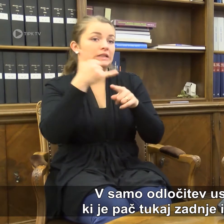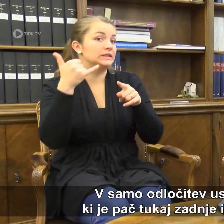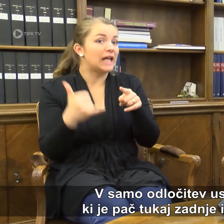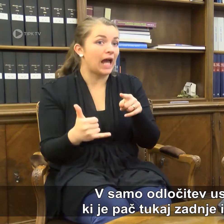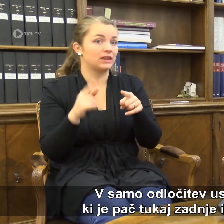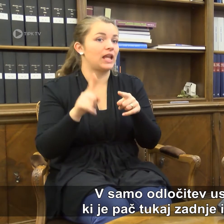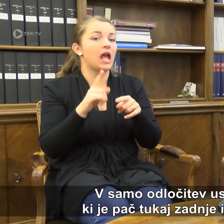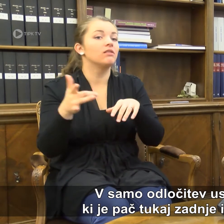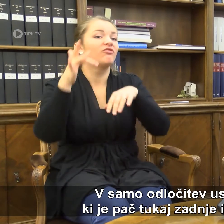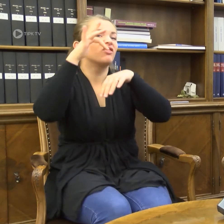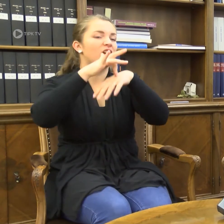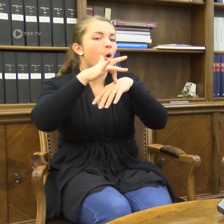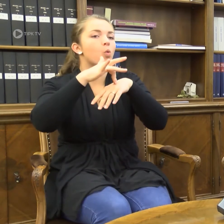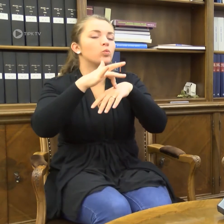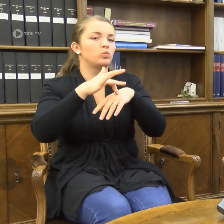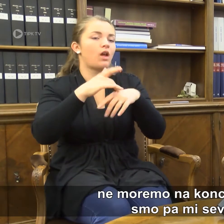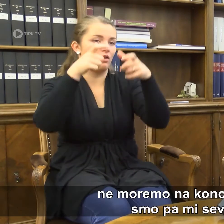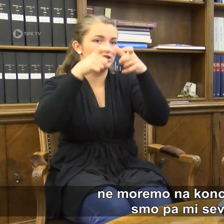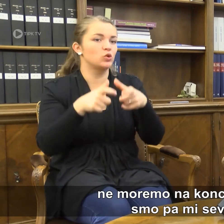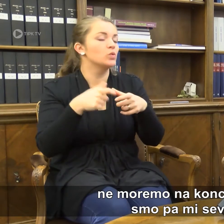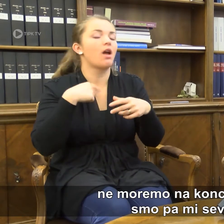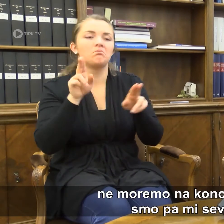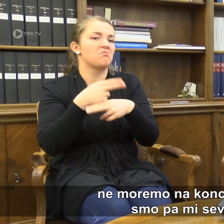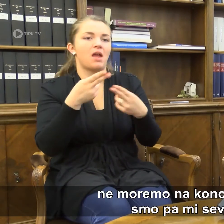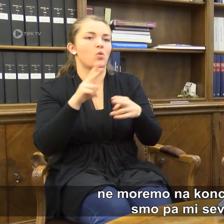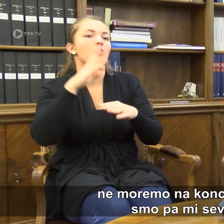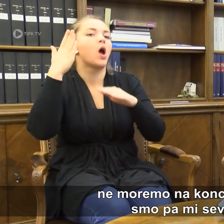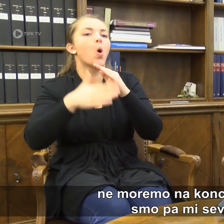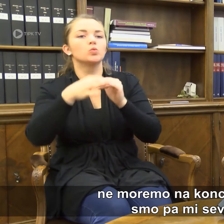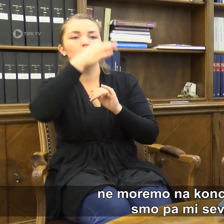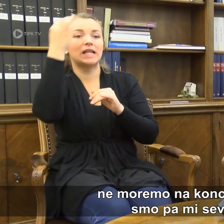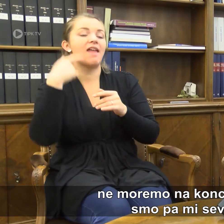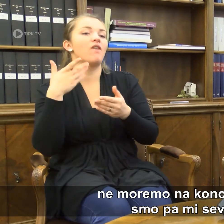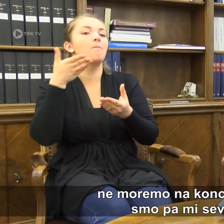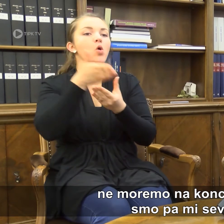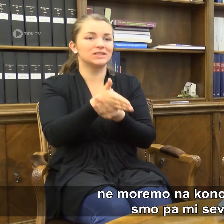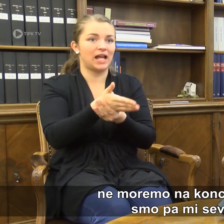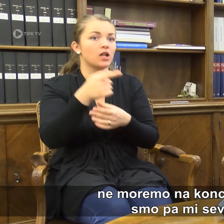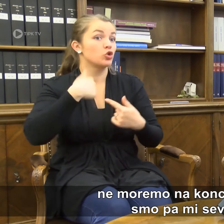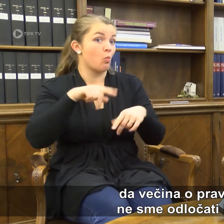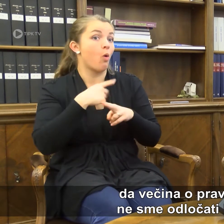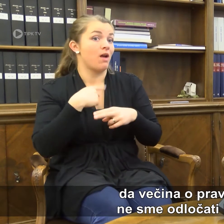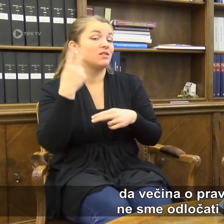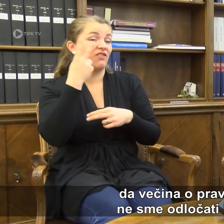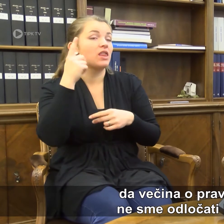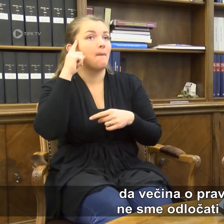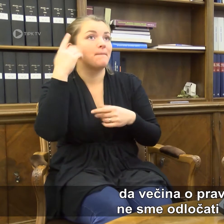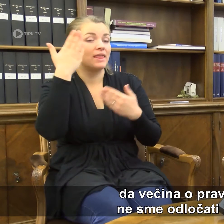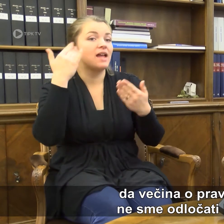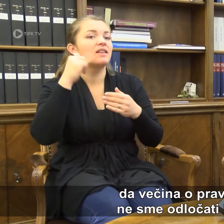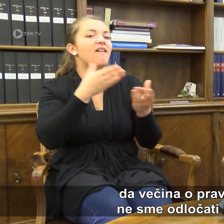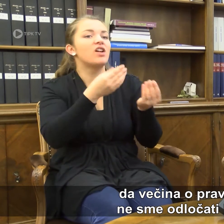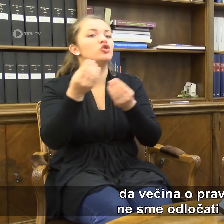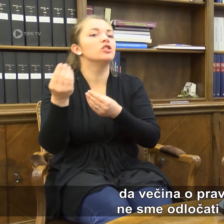vrhovna instanca, ne moremo na koncu dneva posegati. smo pa mi seveda mnenja, da večina